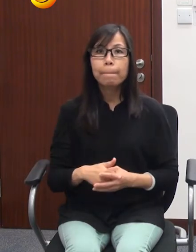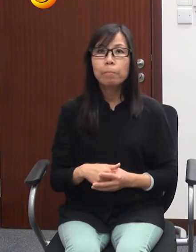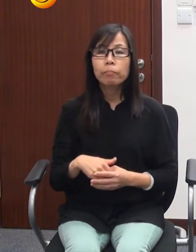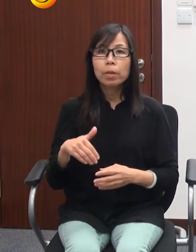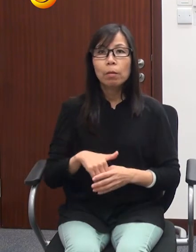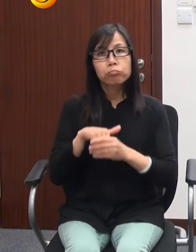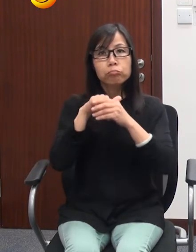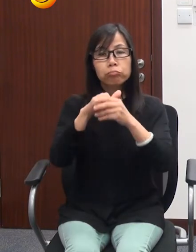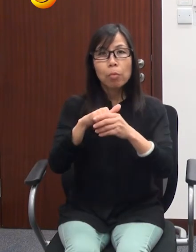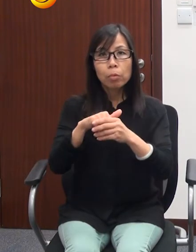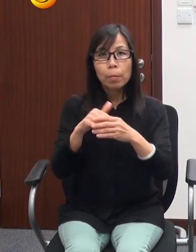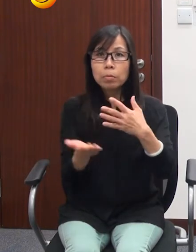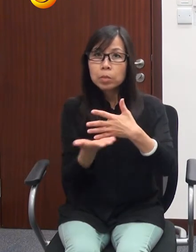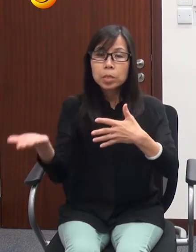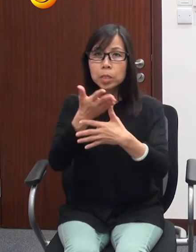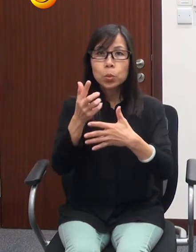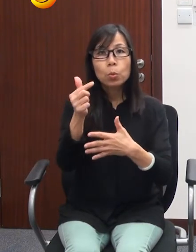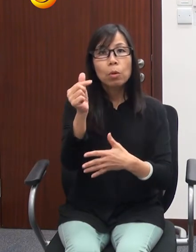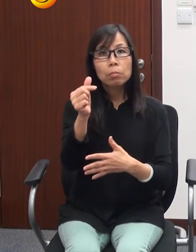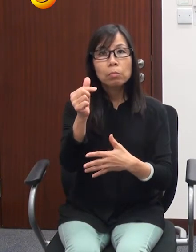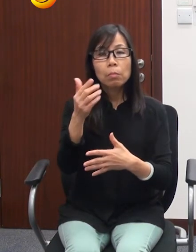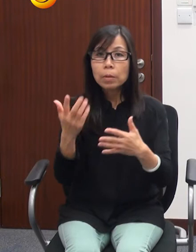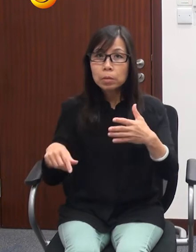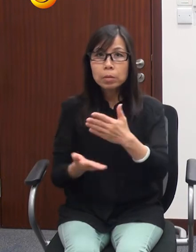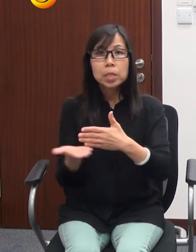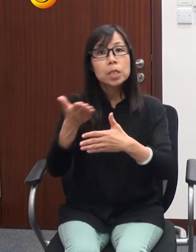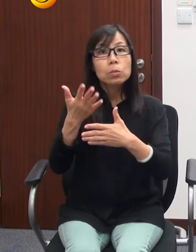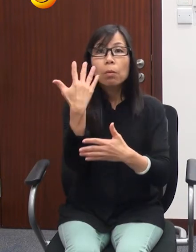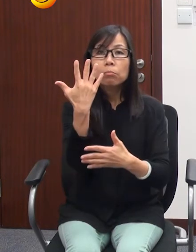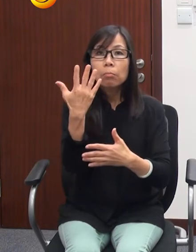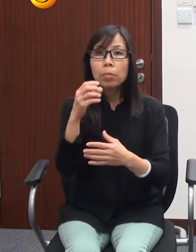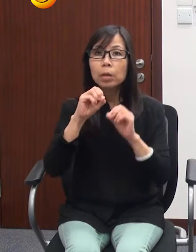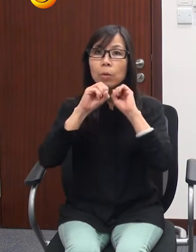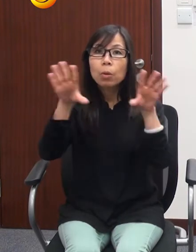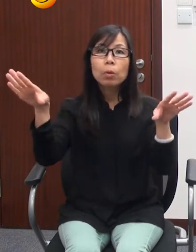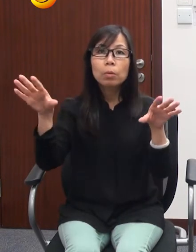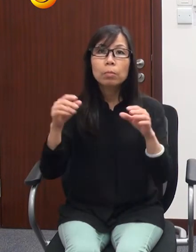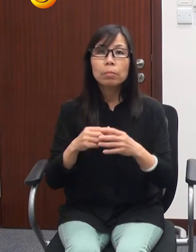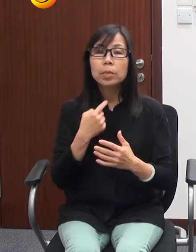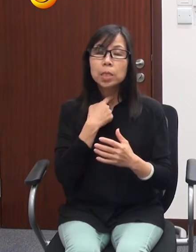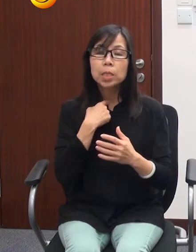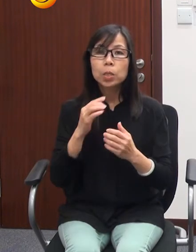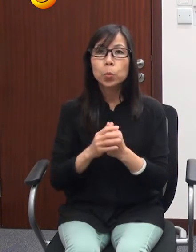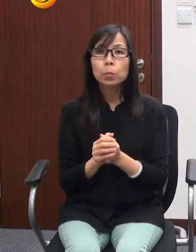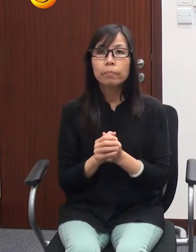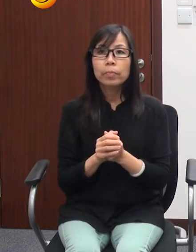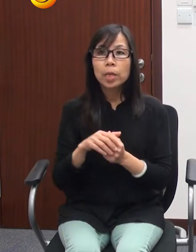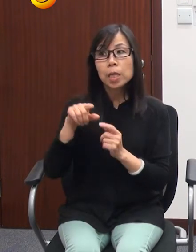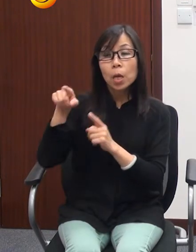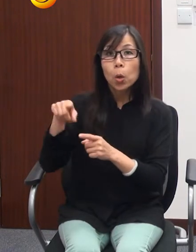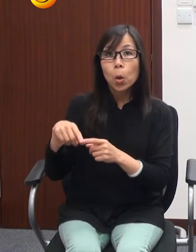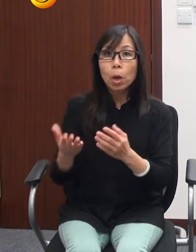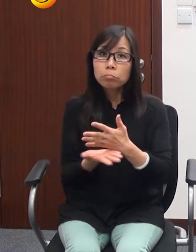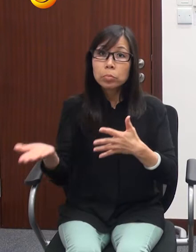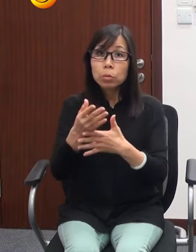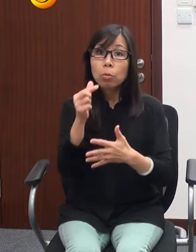股票超過十嘅都要，超過五嘅都要公布，咁佢先要公布啫嘛。係咪就超過十啊嘛？係咪咁？